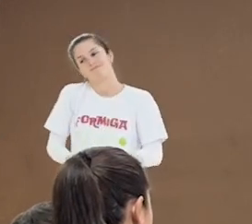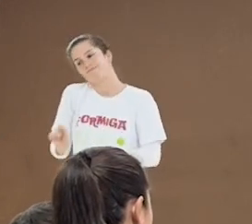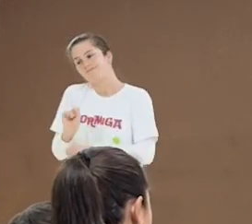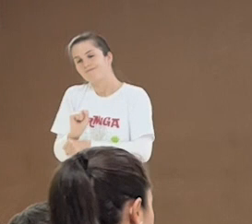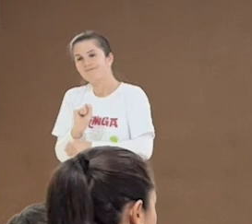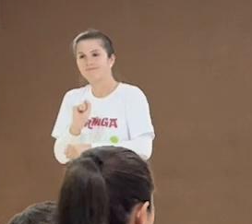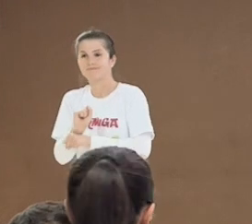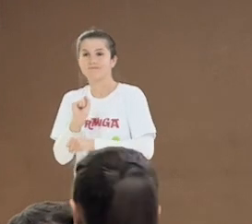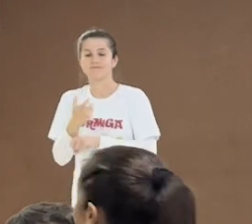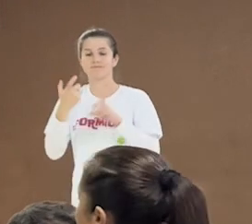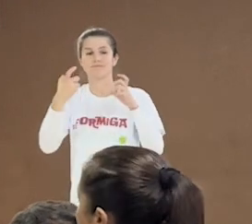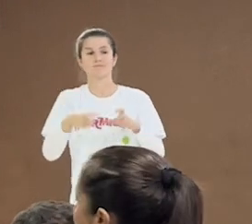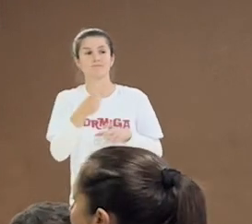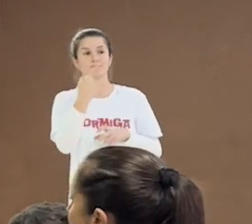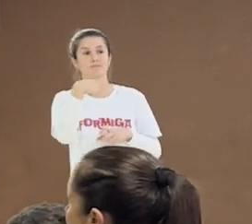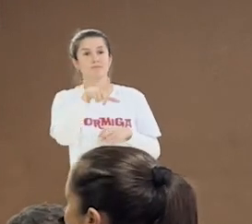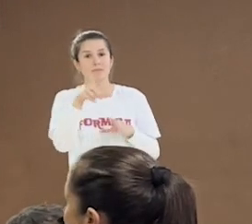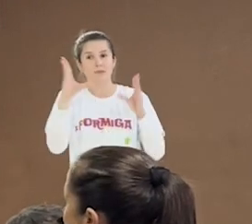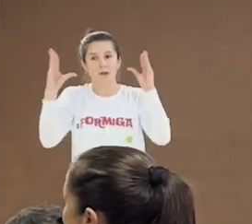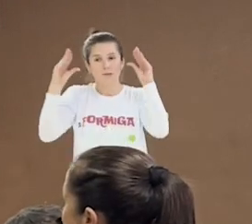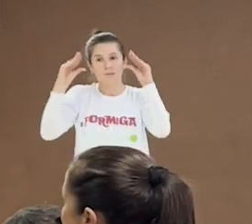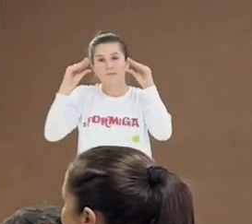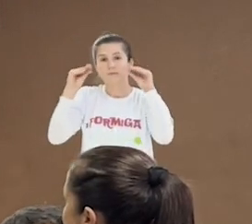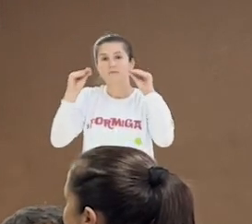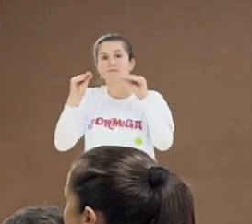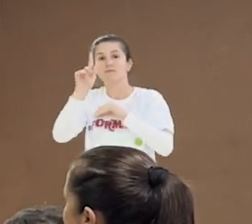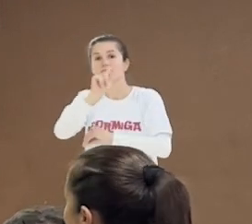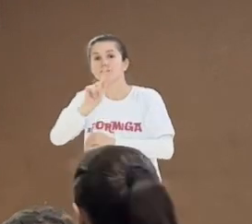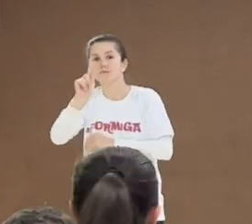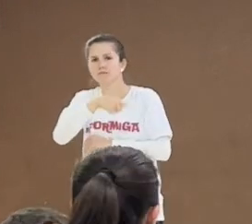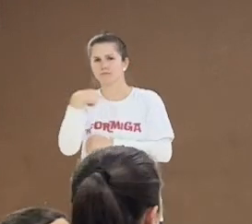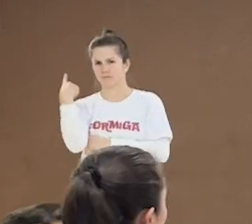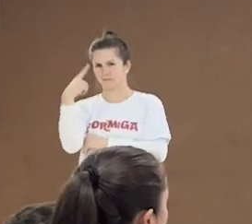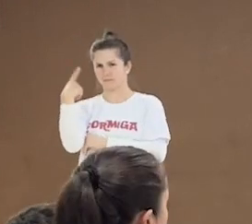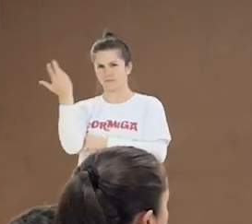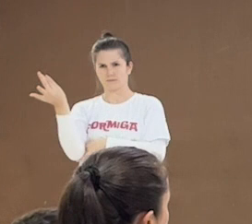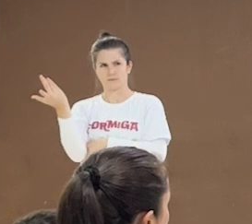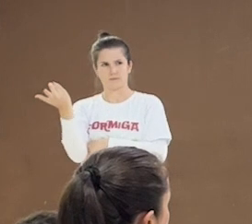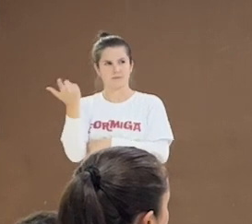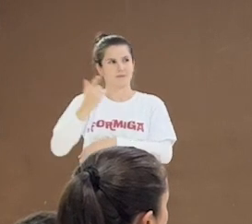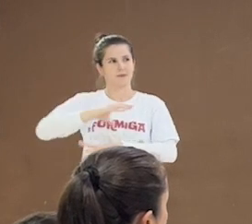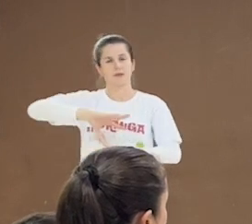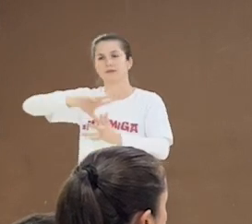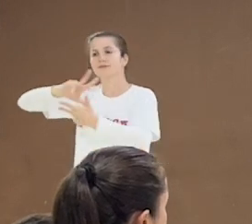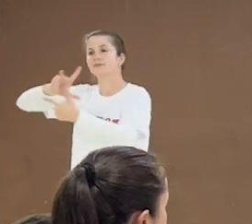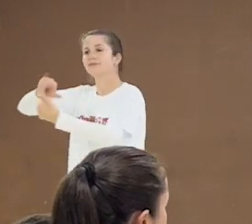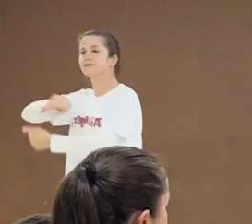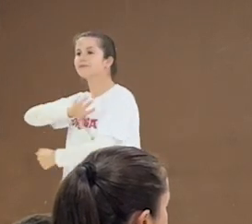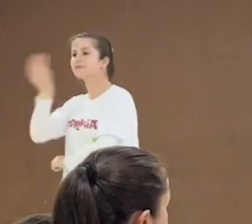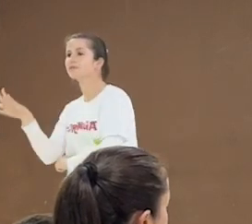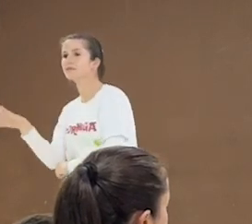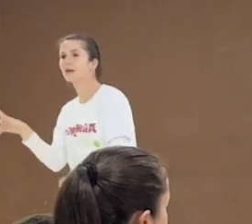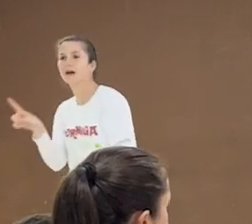Peraí, onde é que você vai nessa escuridão toda e sozinha? Tá maluca, é? Vou sair pelo mundo, me deixa.